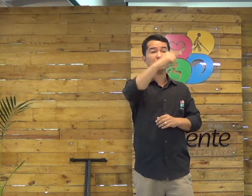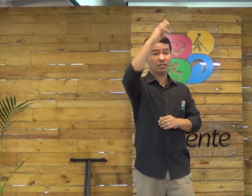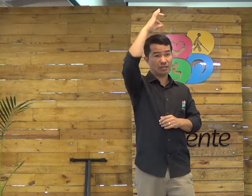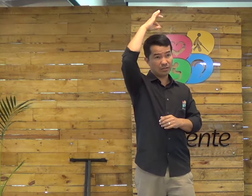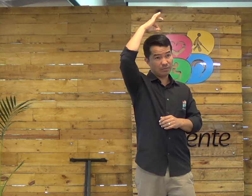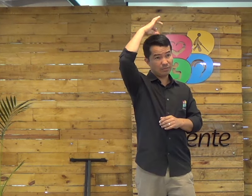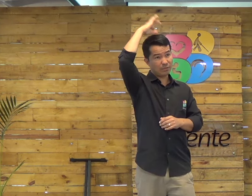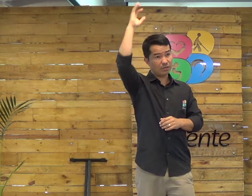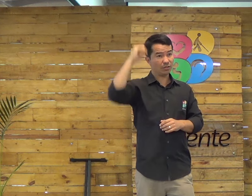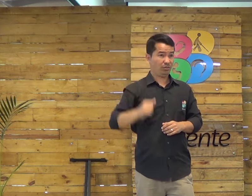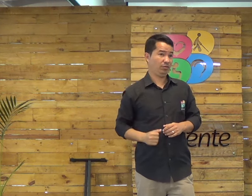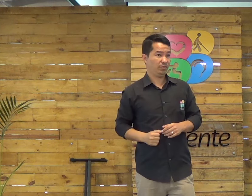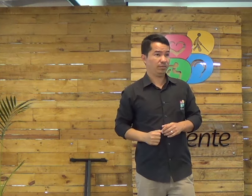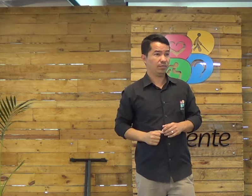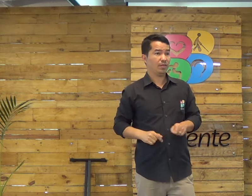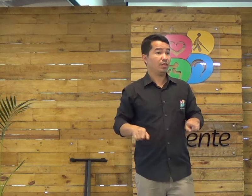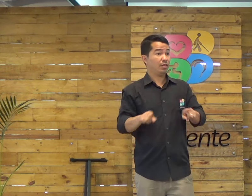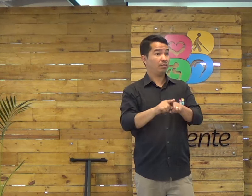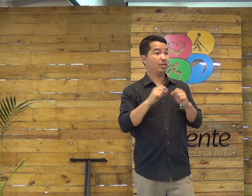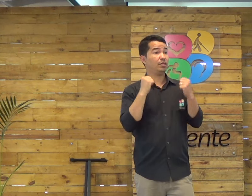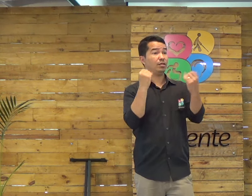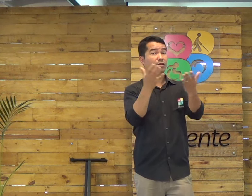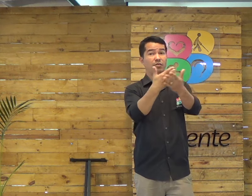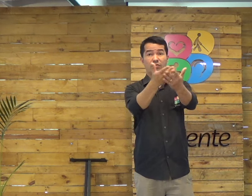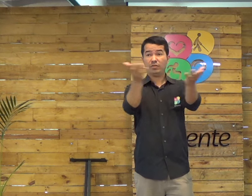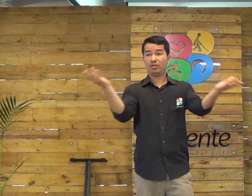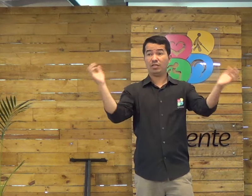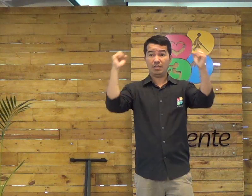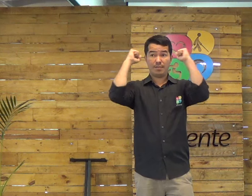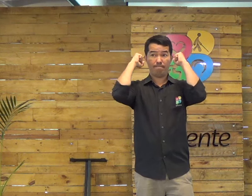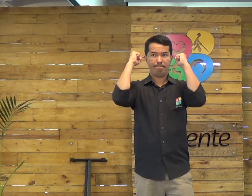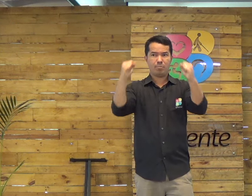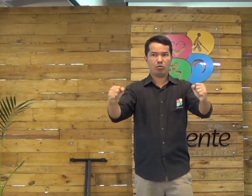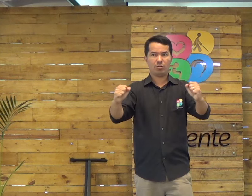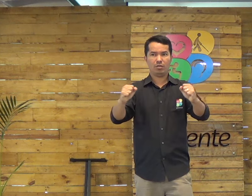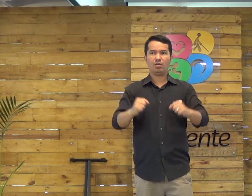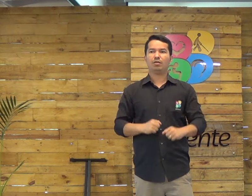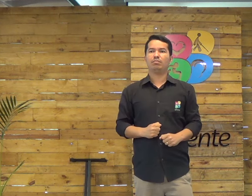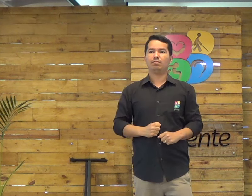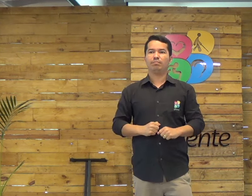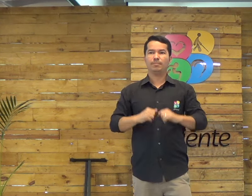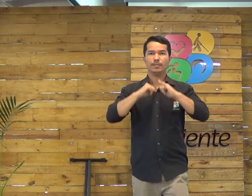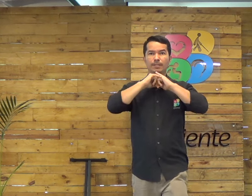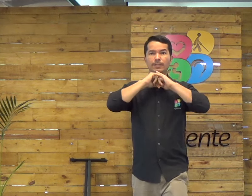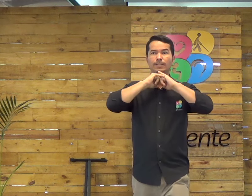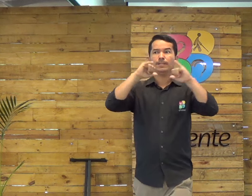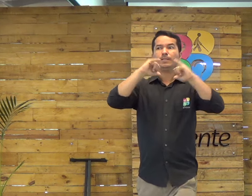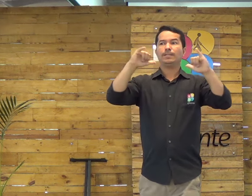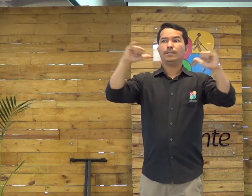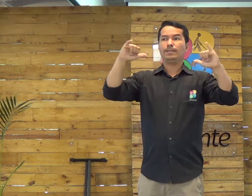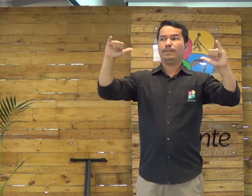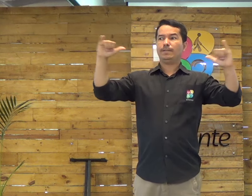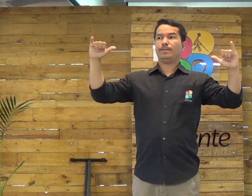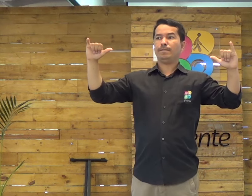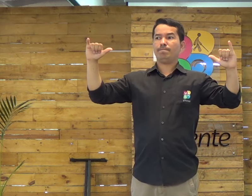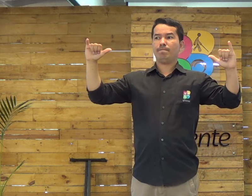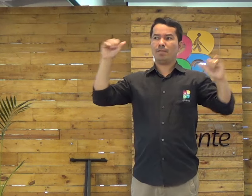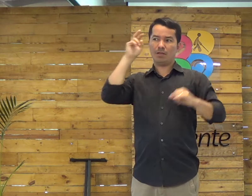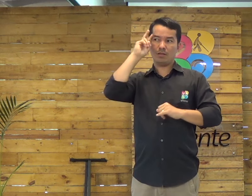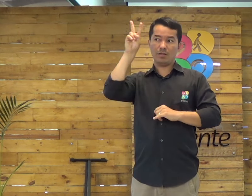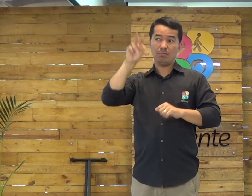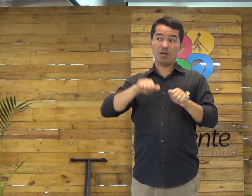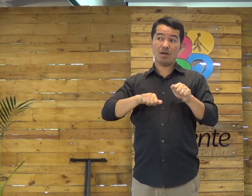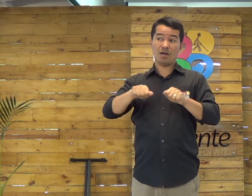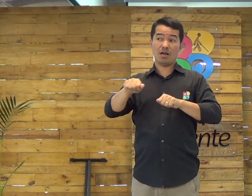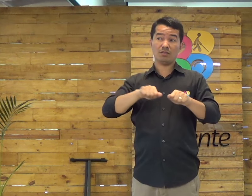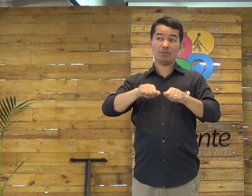Deus deu a vocês o Espírito. E também deu a vocês poder. O poder de anunciar.